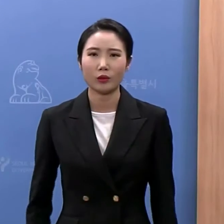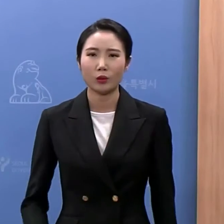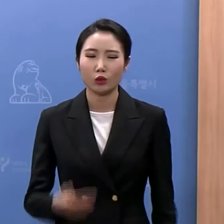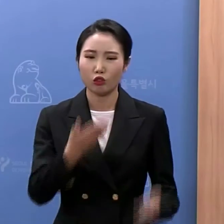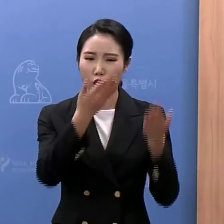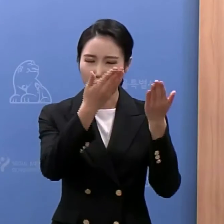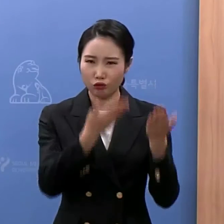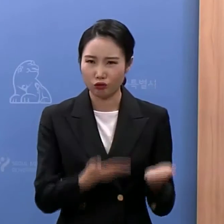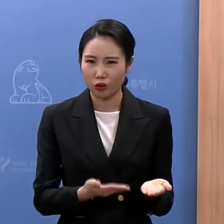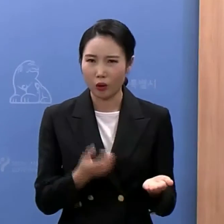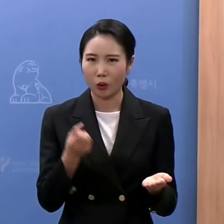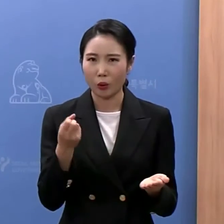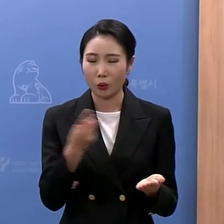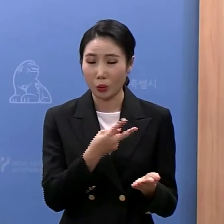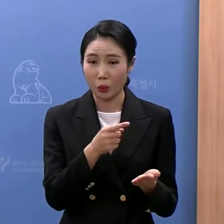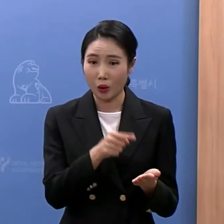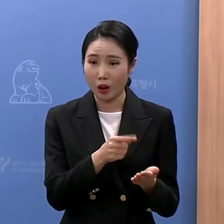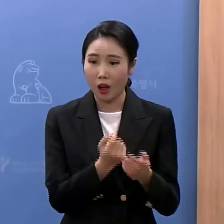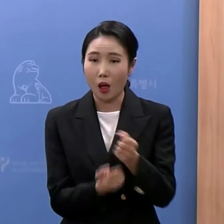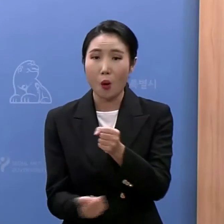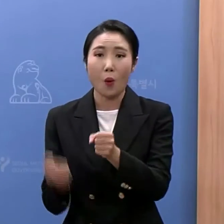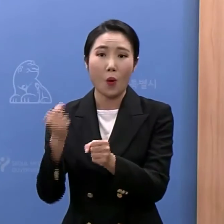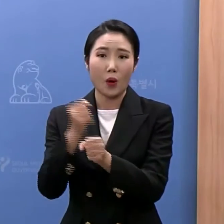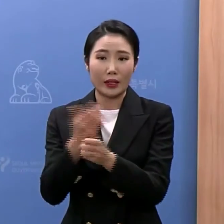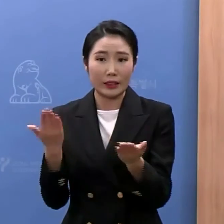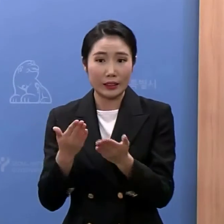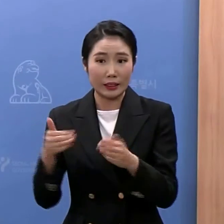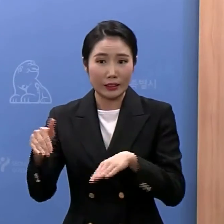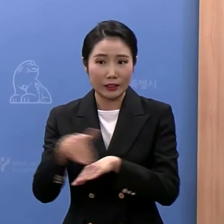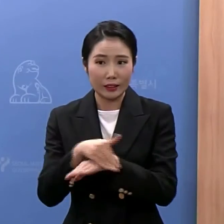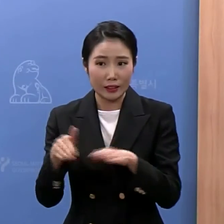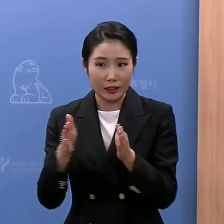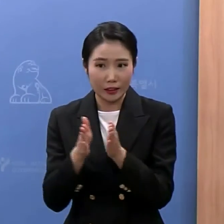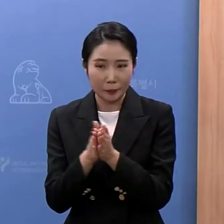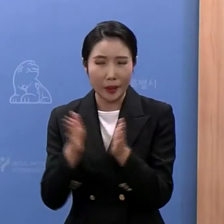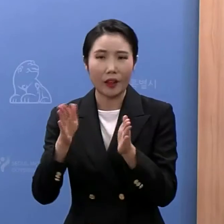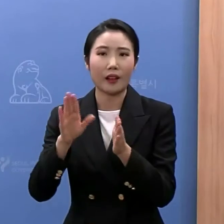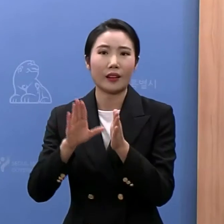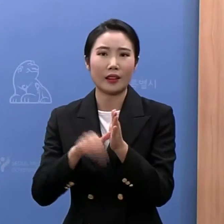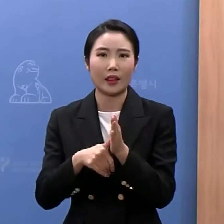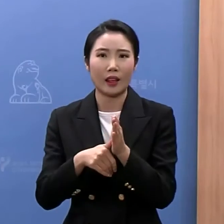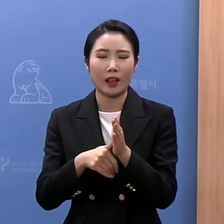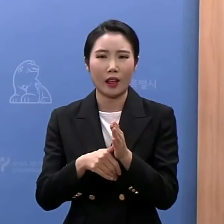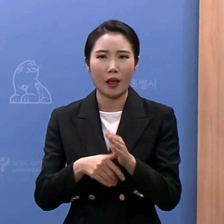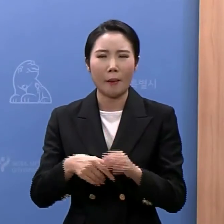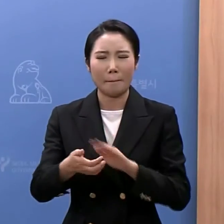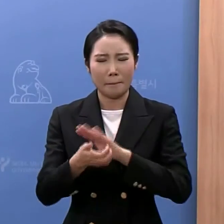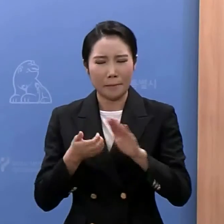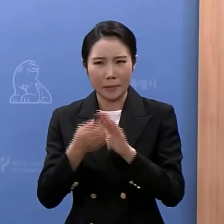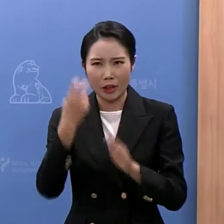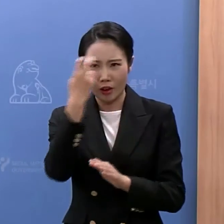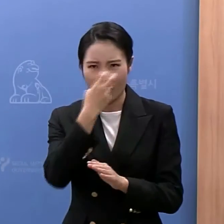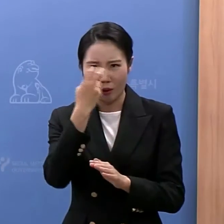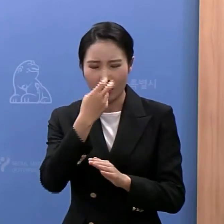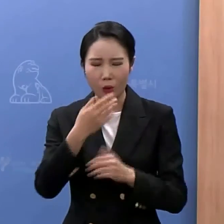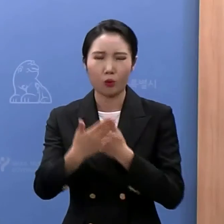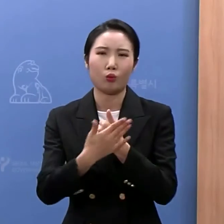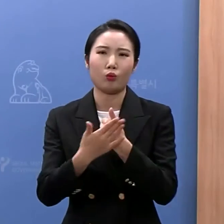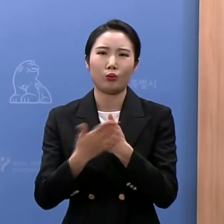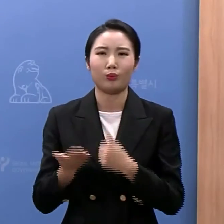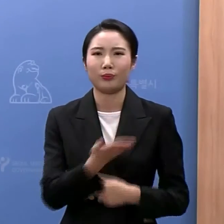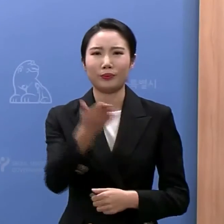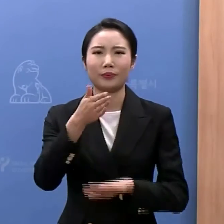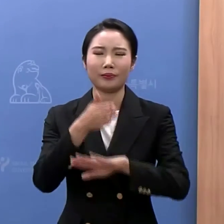전에 선별검사에 적극적으로 참여해 주신 시민과 의료진들께 다시 한번 감사의 말씀을